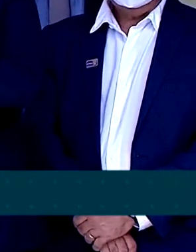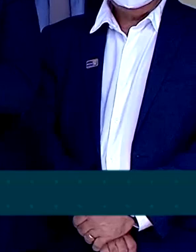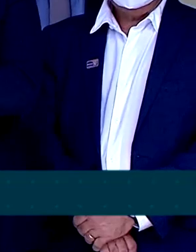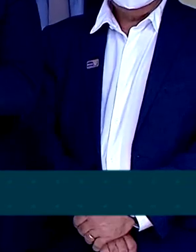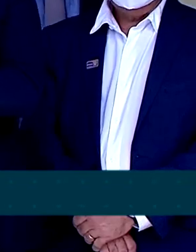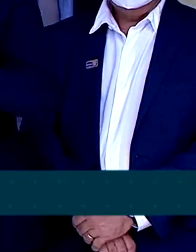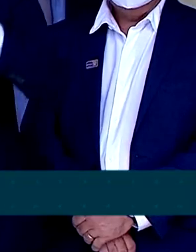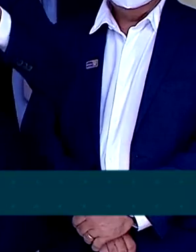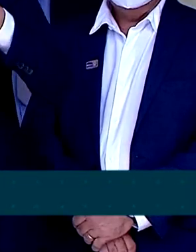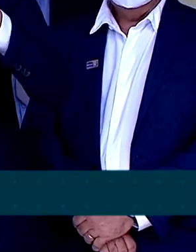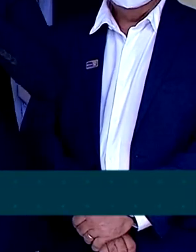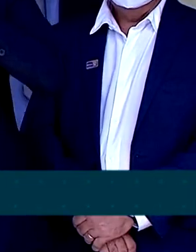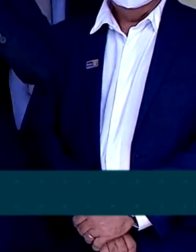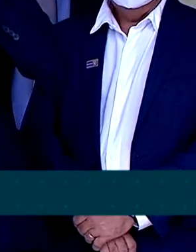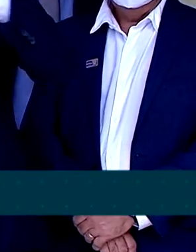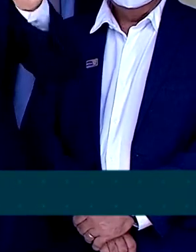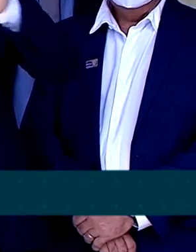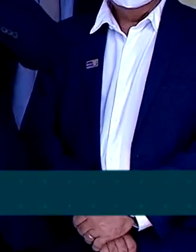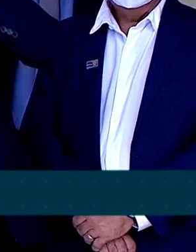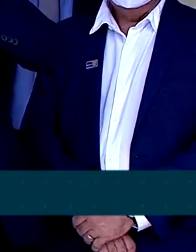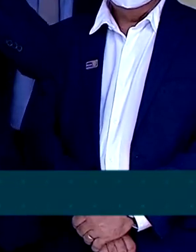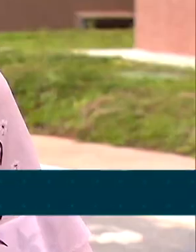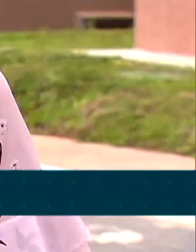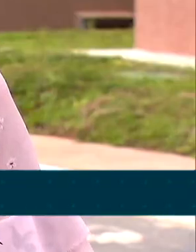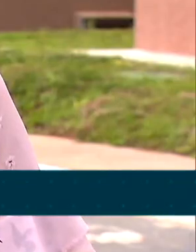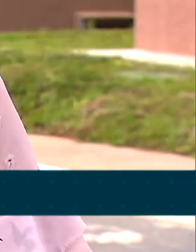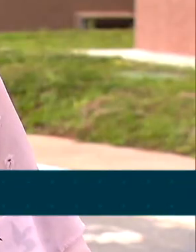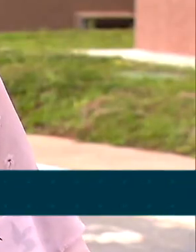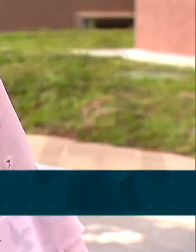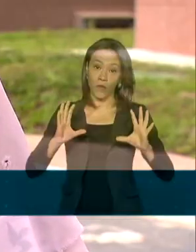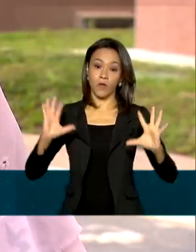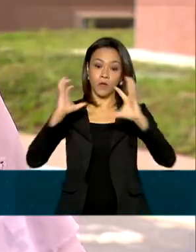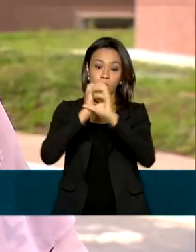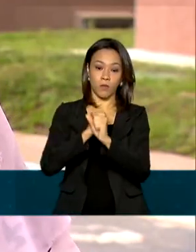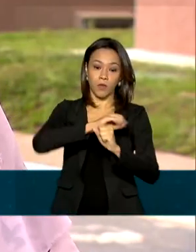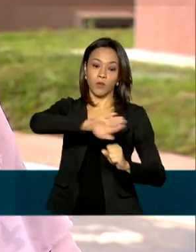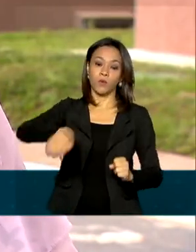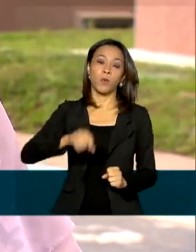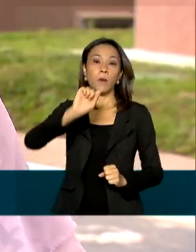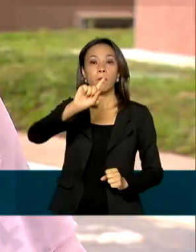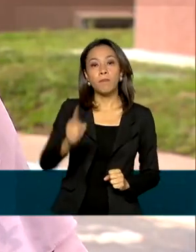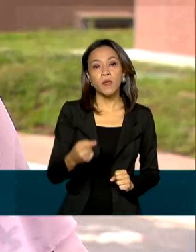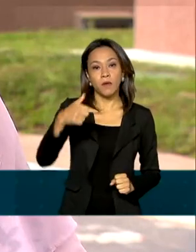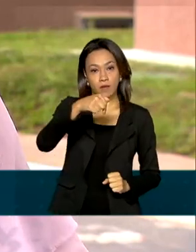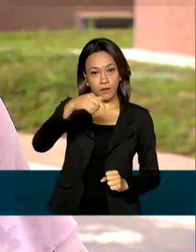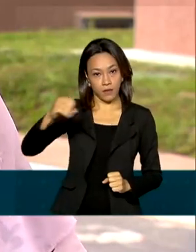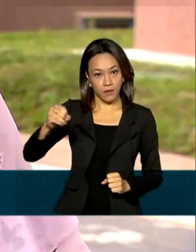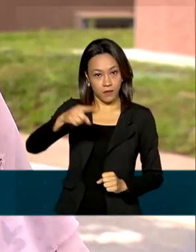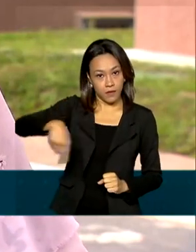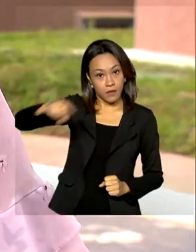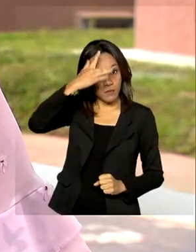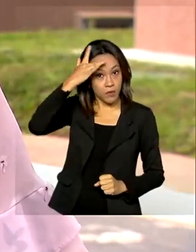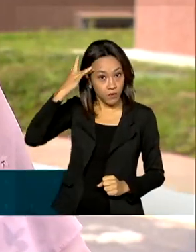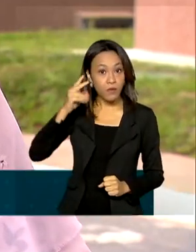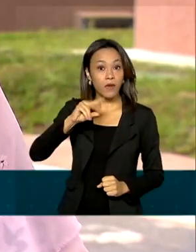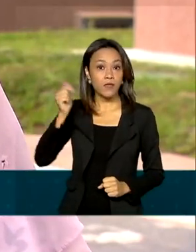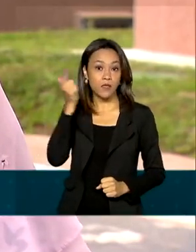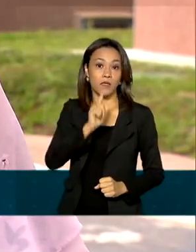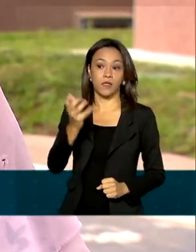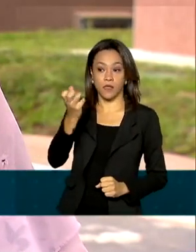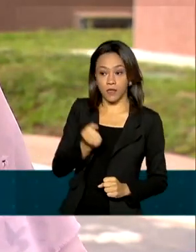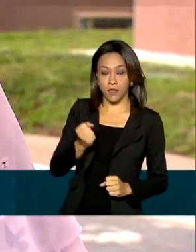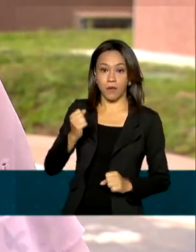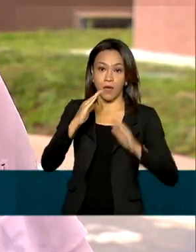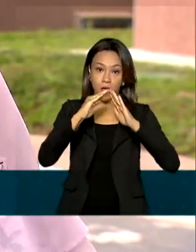o vírus e o desemprego. No total, cerca de 1.700 pessoas serão beneficiadas com a